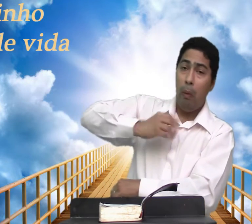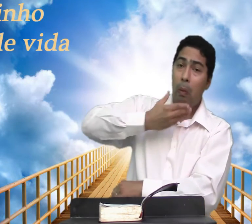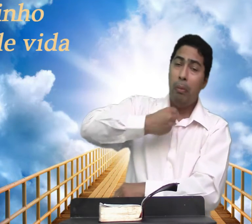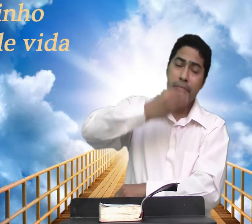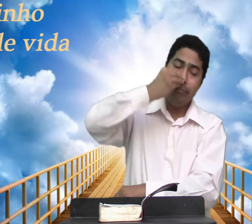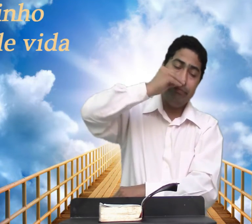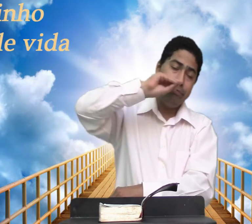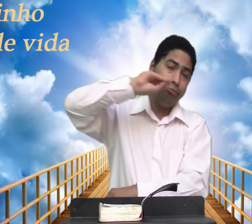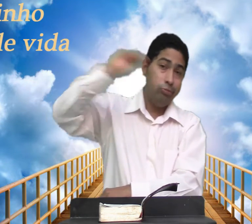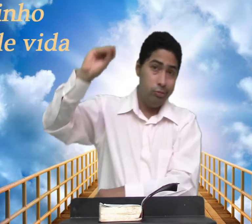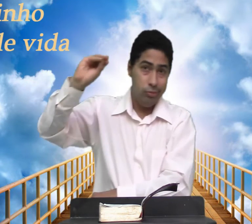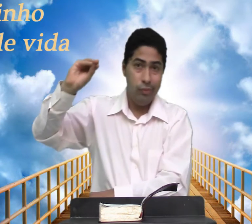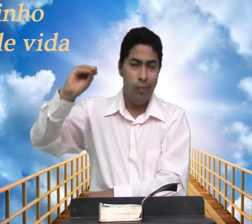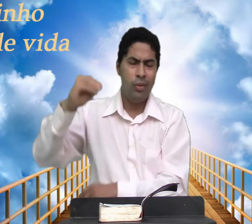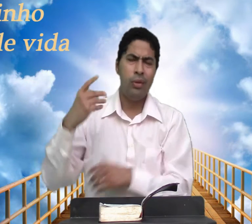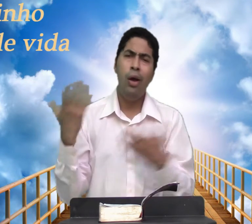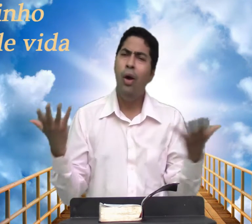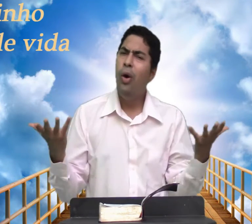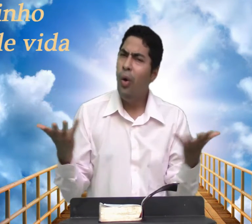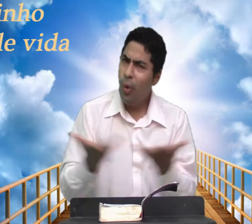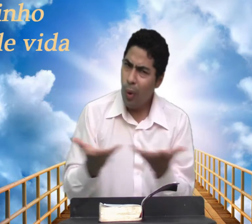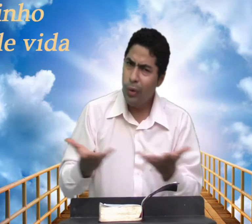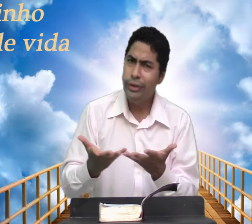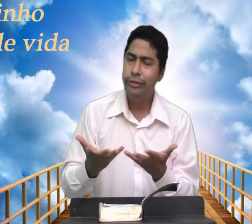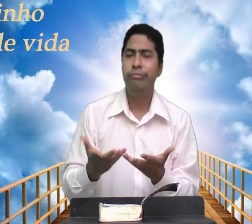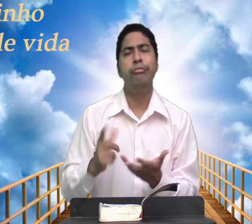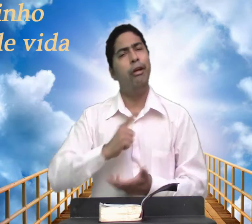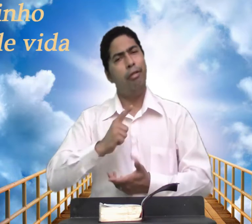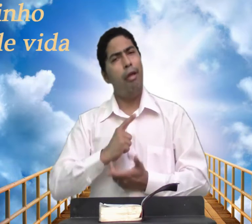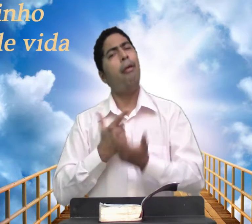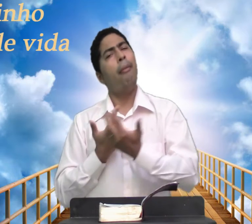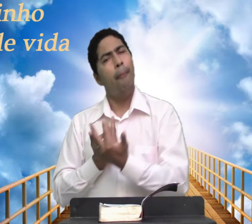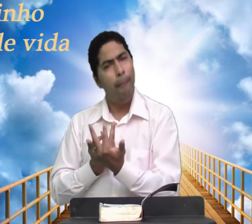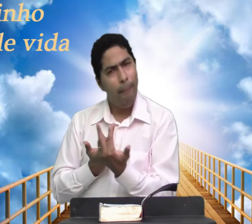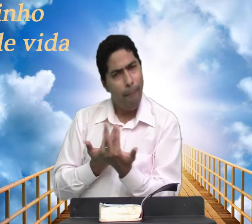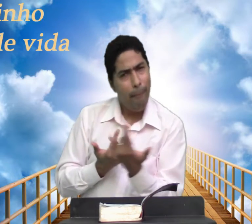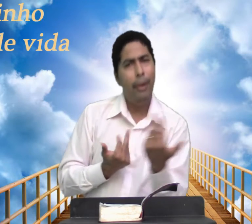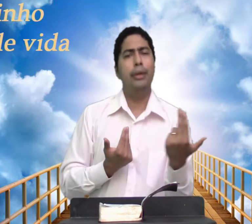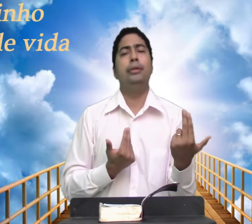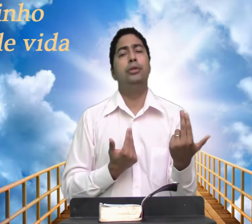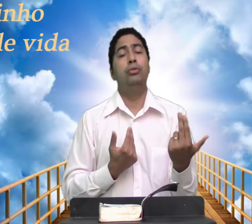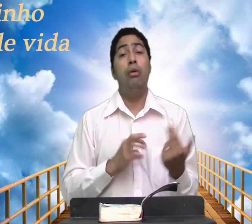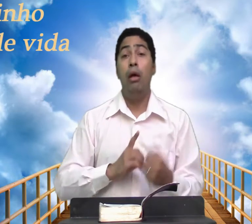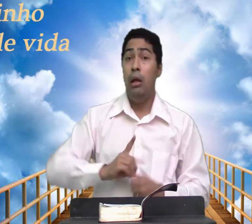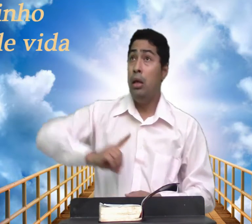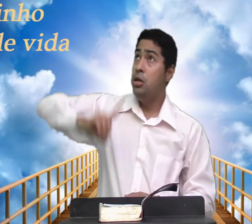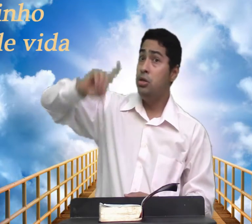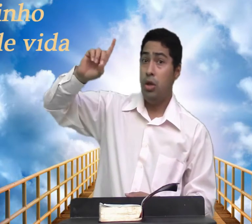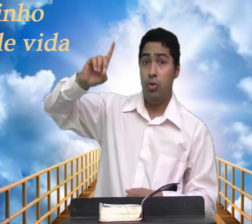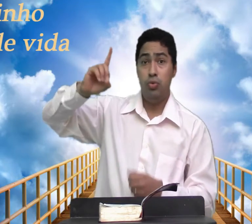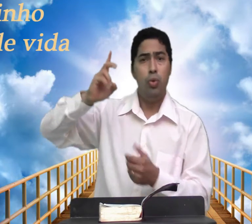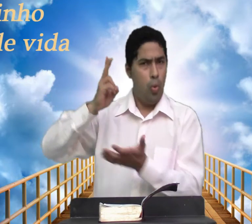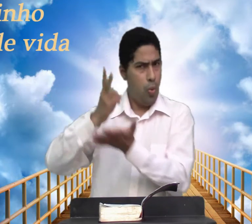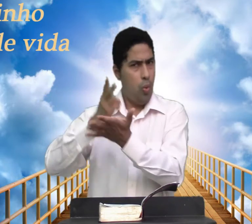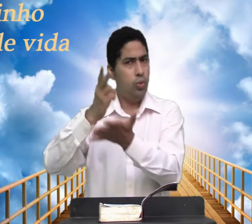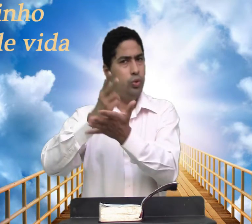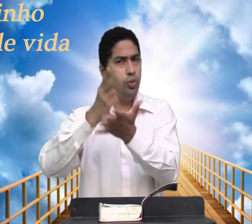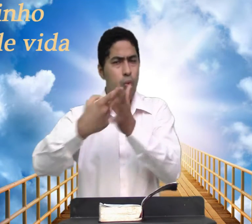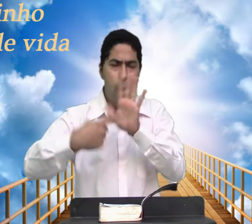E agora, por conta disso, todos nós somos pecadores. E Deus continua mostrando a